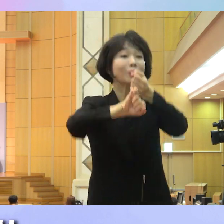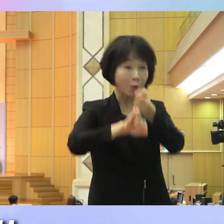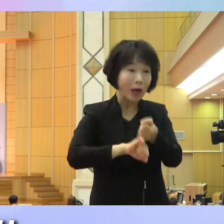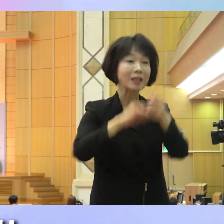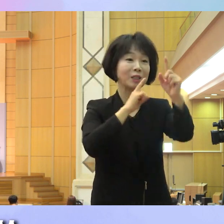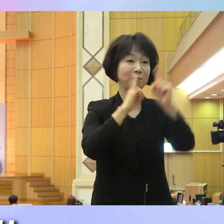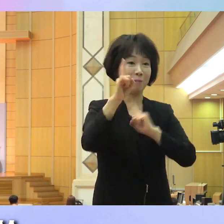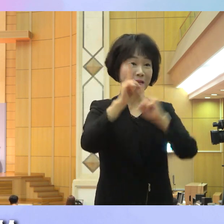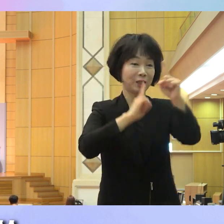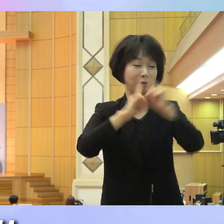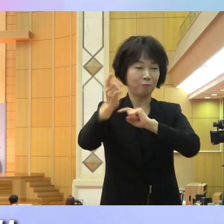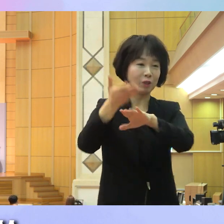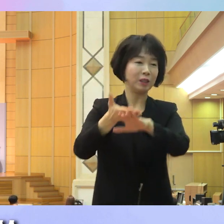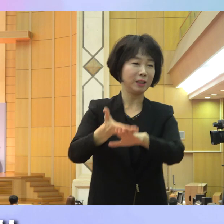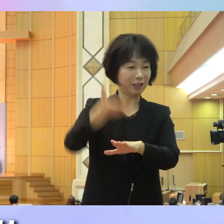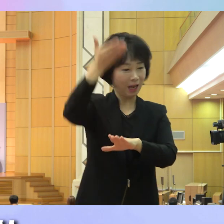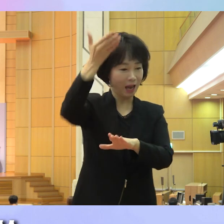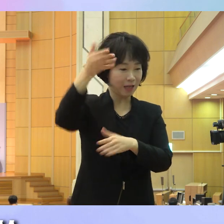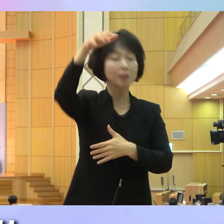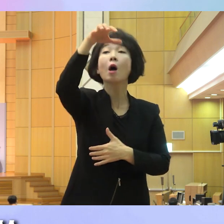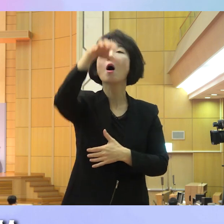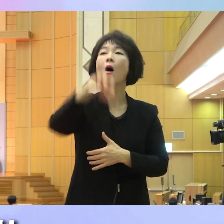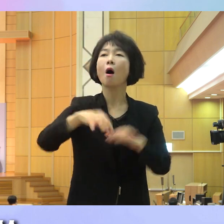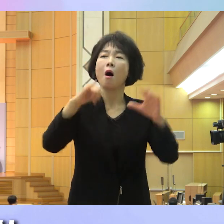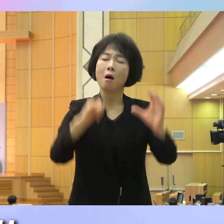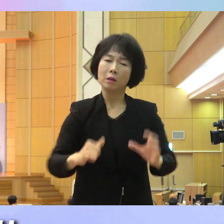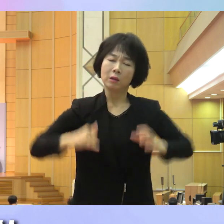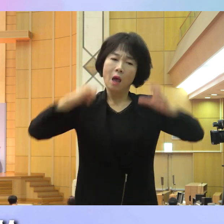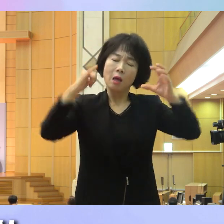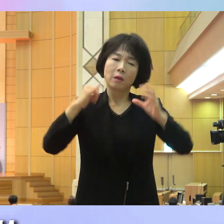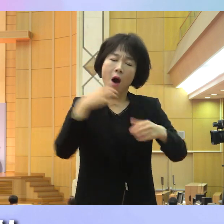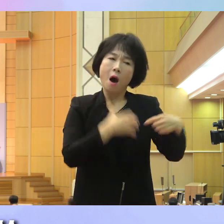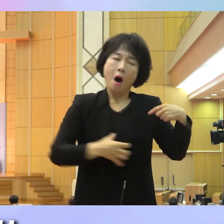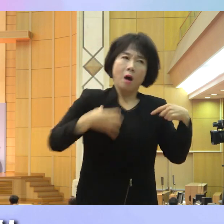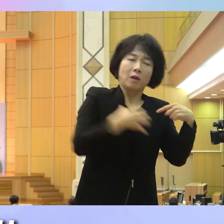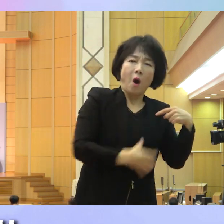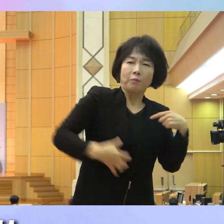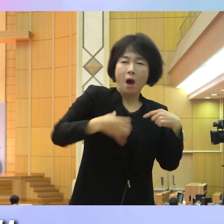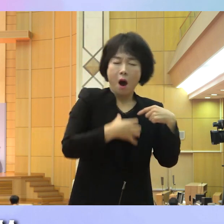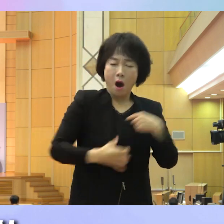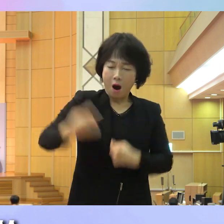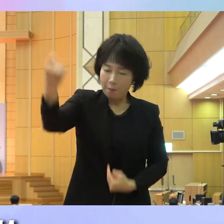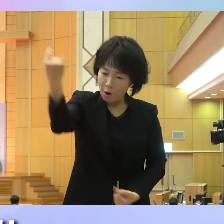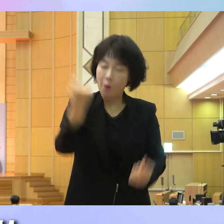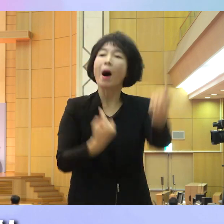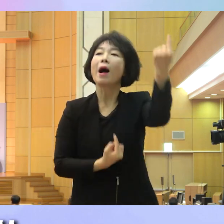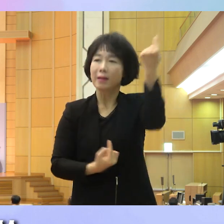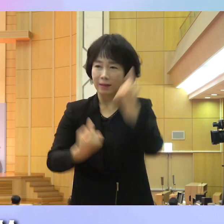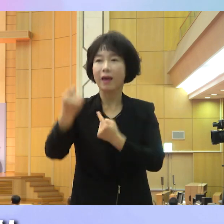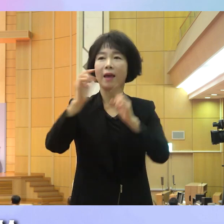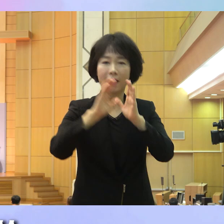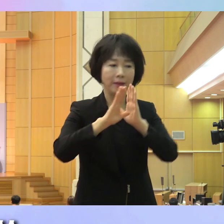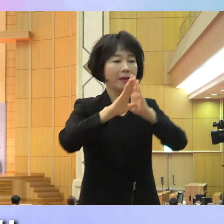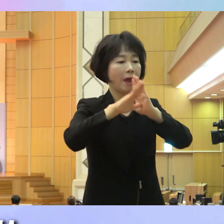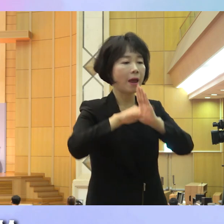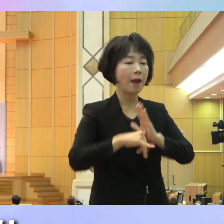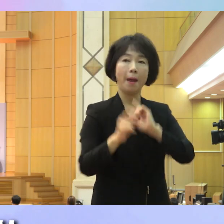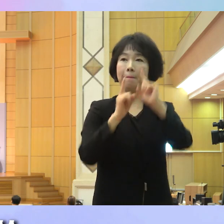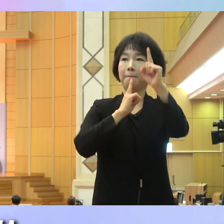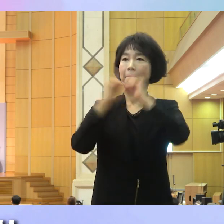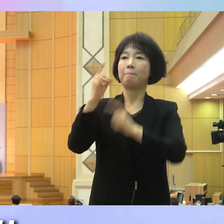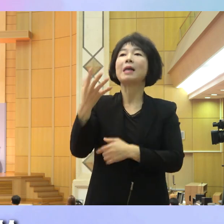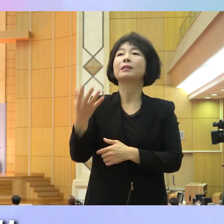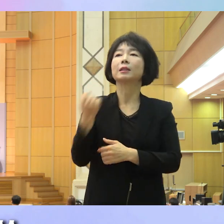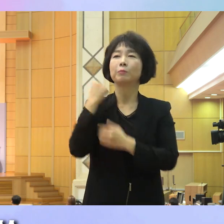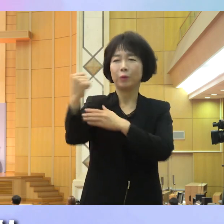주의 약속하신 말씀 위에서 세상 영령에게 엄습할